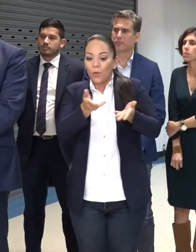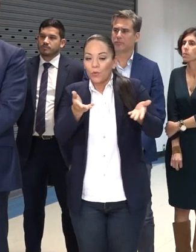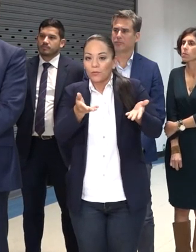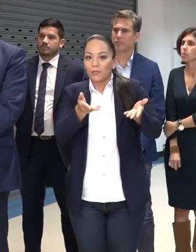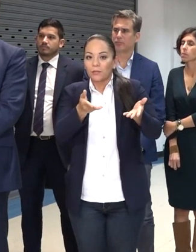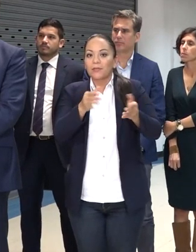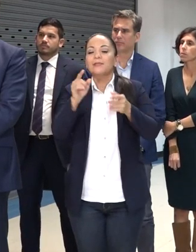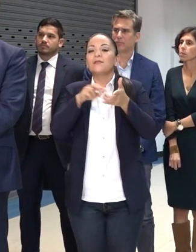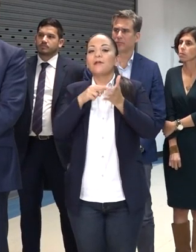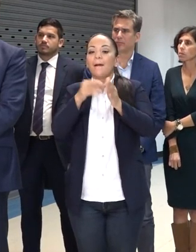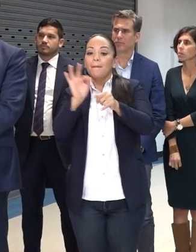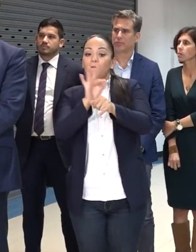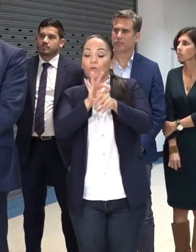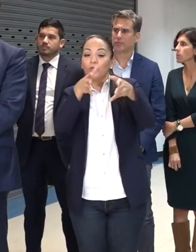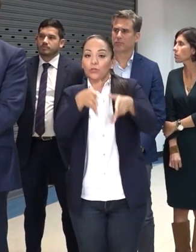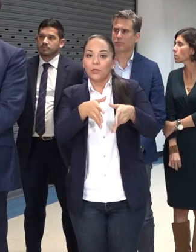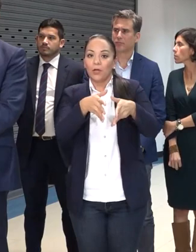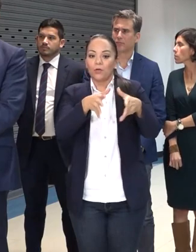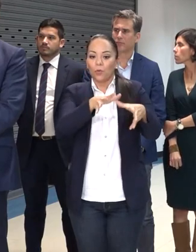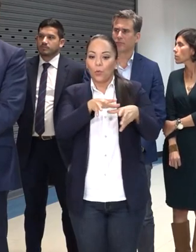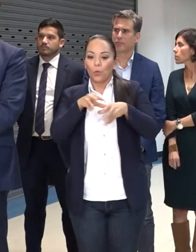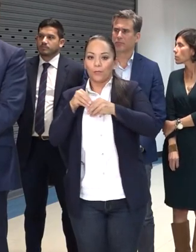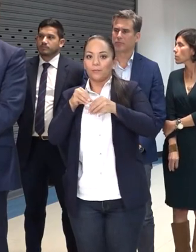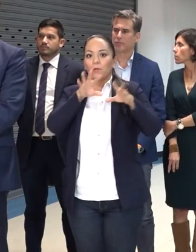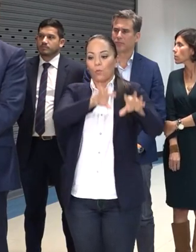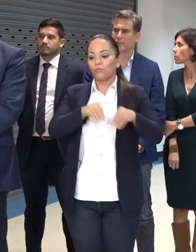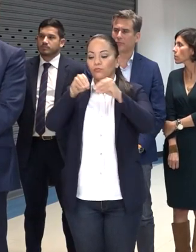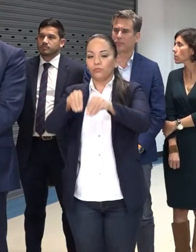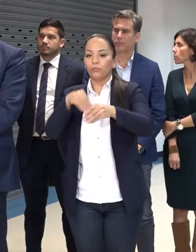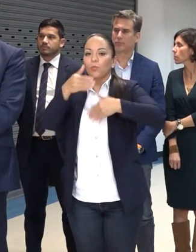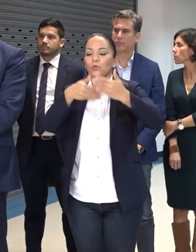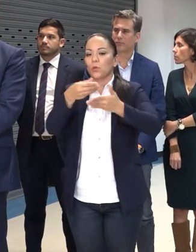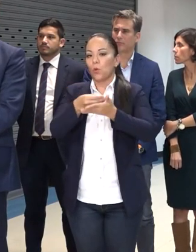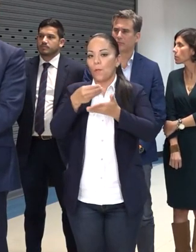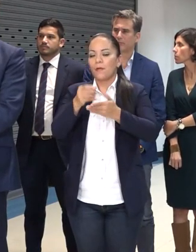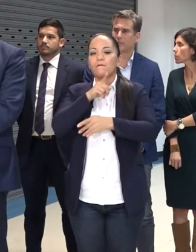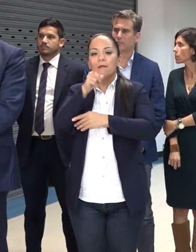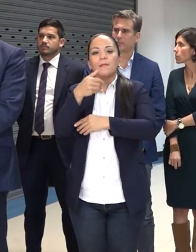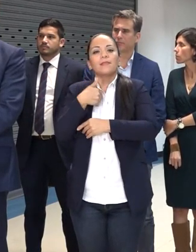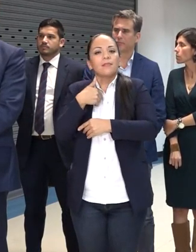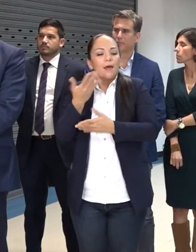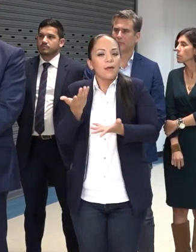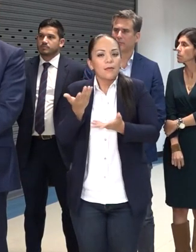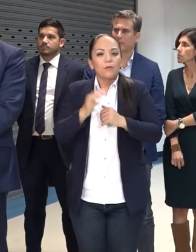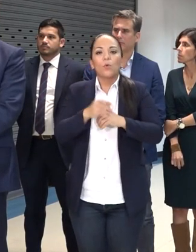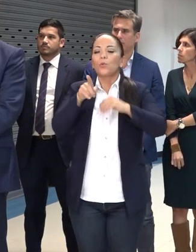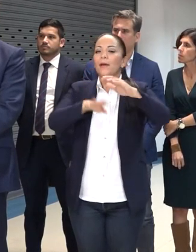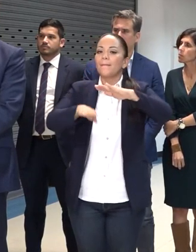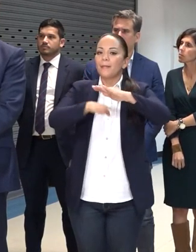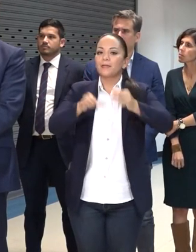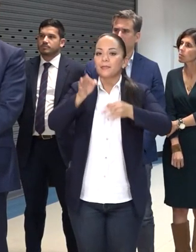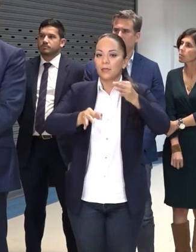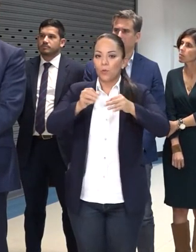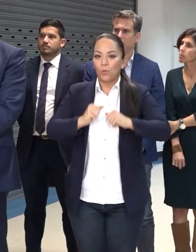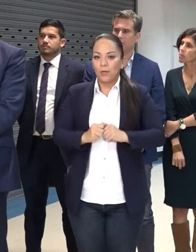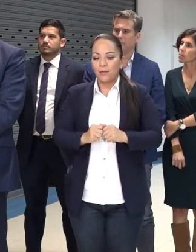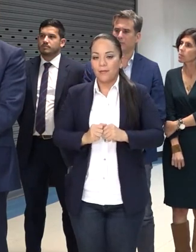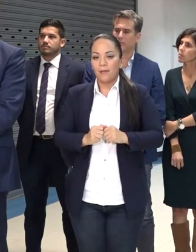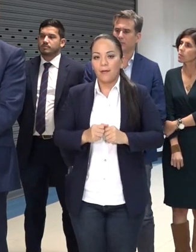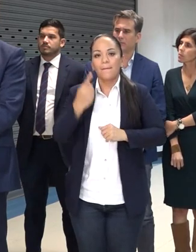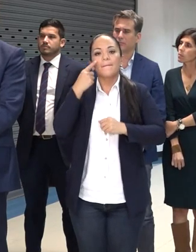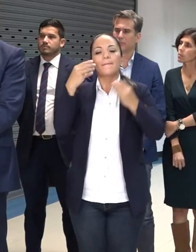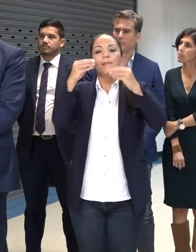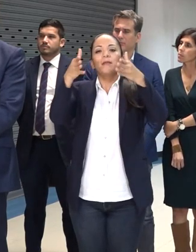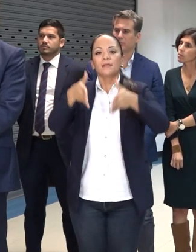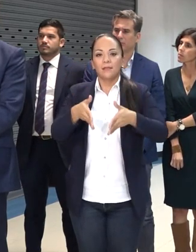los funcionarios que ya trabajan para el banco eventualmente en un proceso de compra. Si realmente hay una base jurídica para que